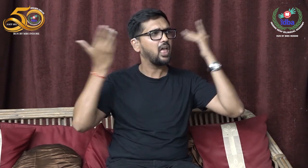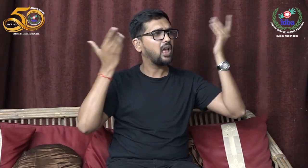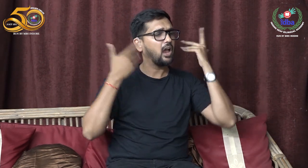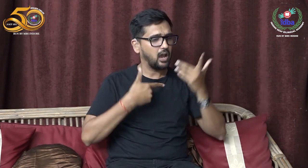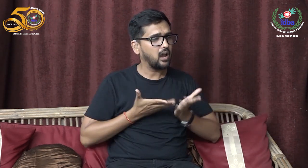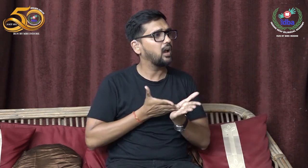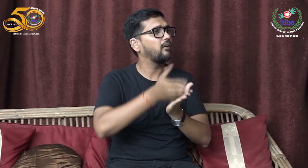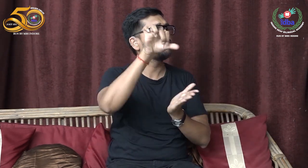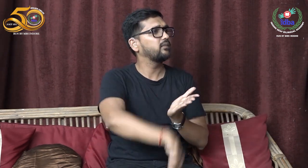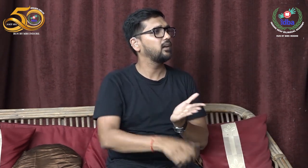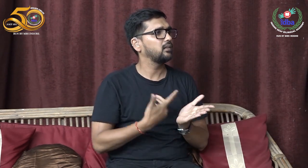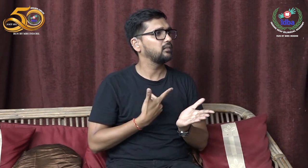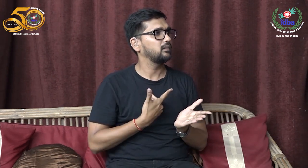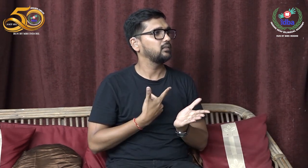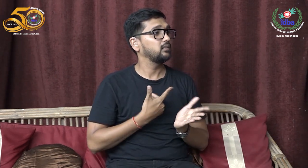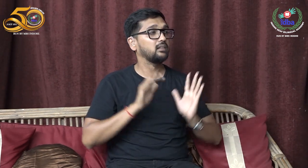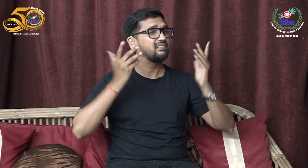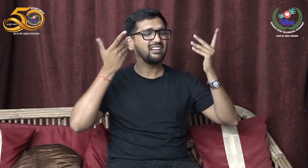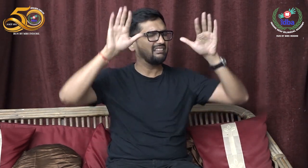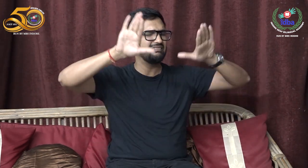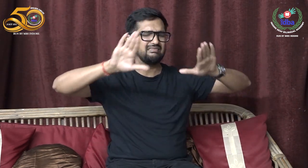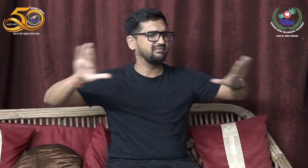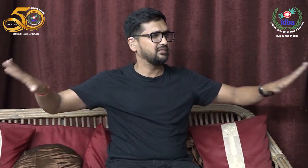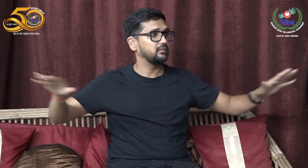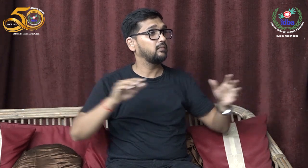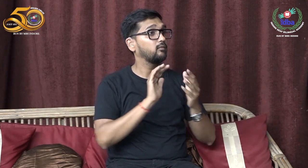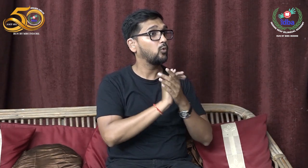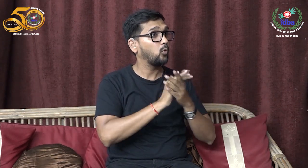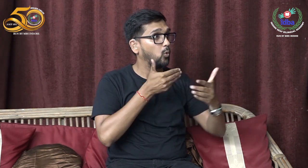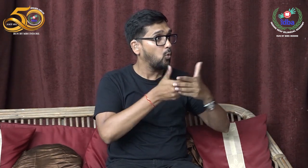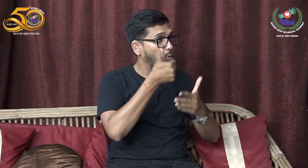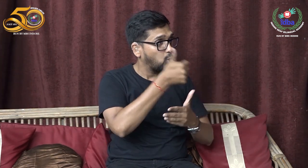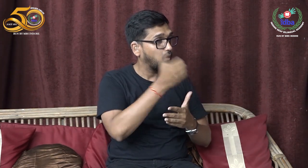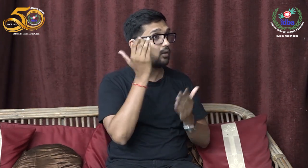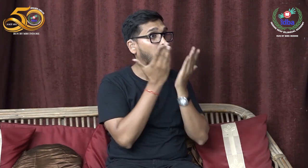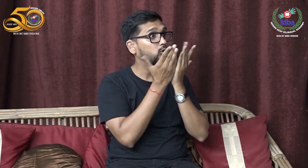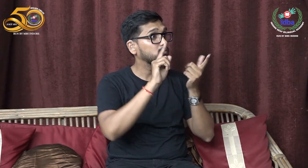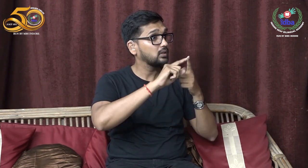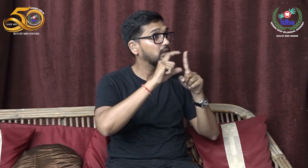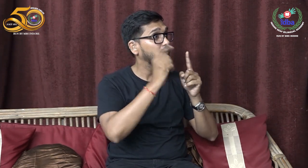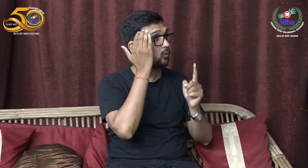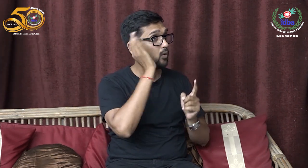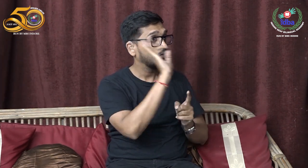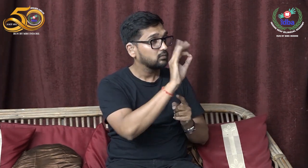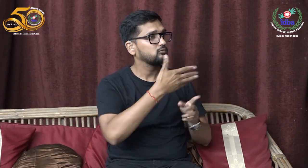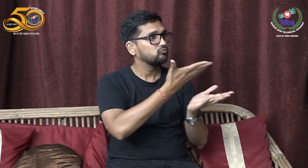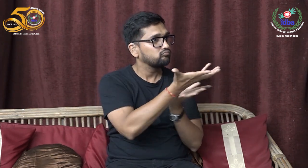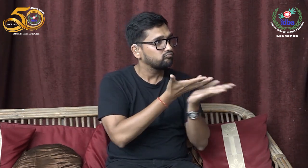अच्छी है, बहुत लोग बोलते हैं कि यार ये जॉब अच्छी, वो जॉब अच्छी, तुम ये कर लो, वो कर लो। नहीं, आपको जो आपके क्लोज फ्रेंड हैं जो उनका, तो